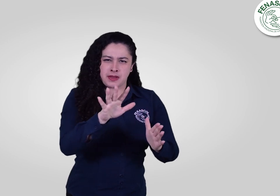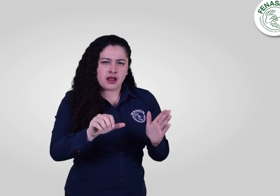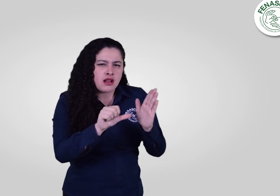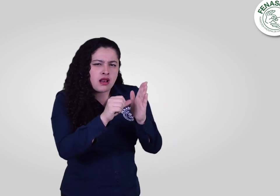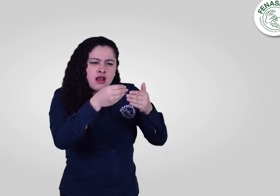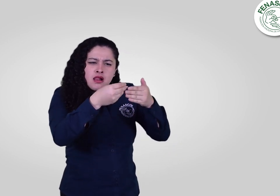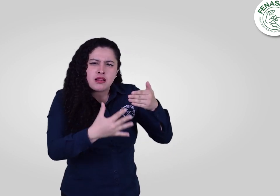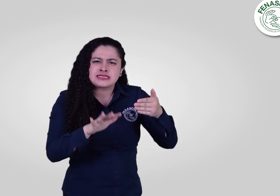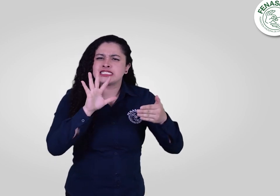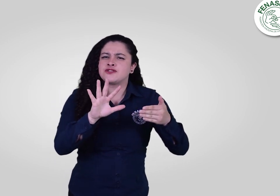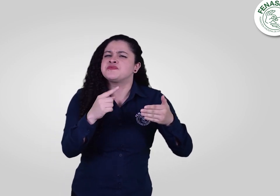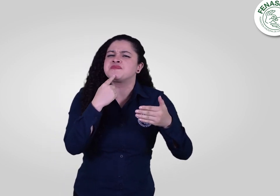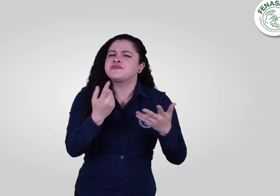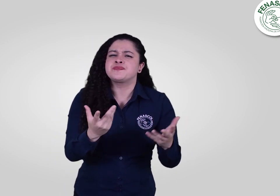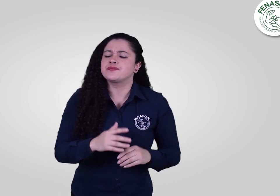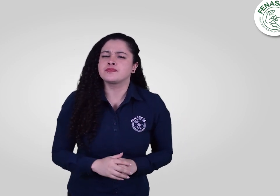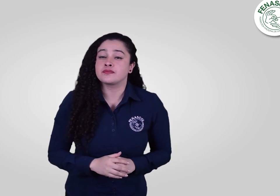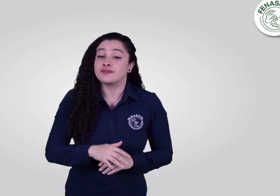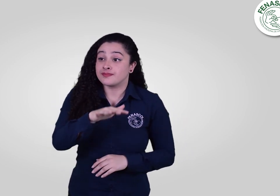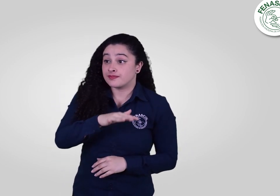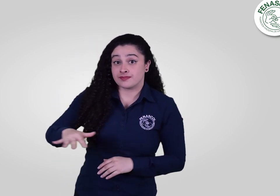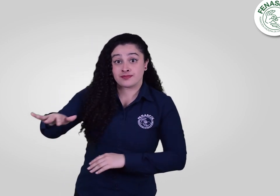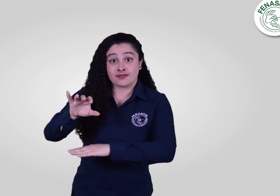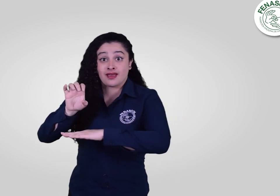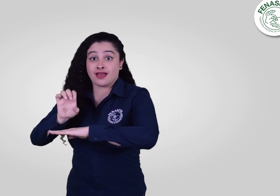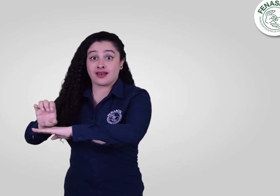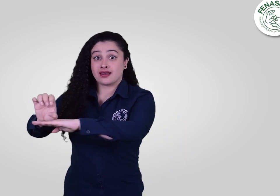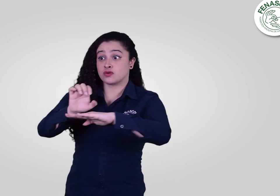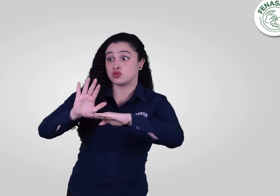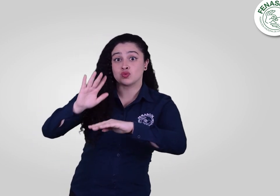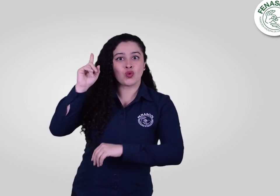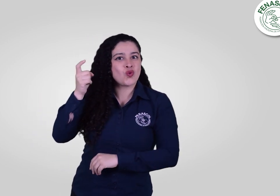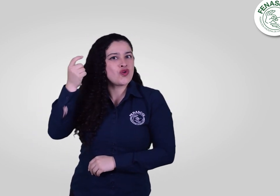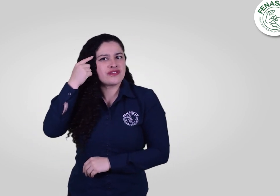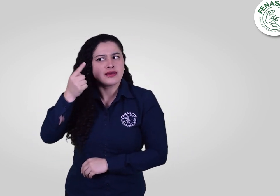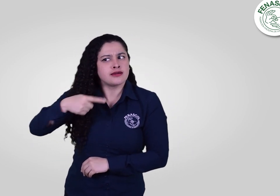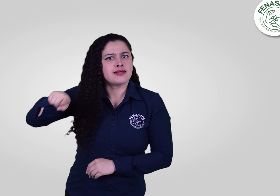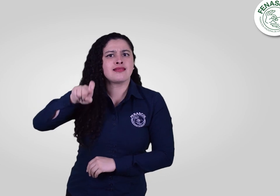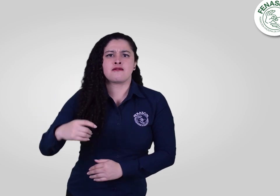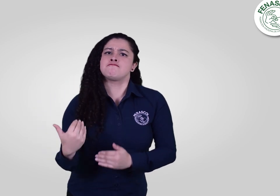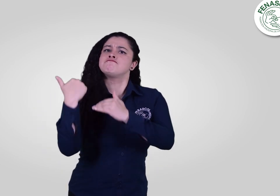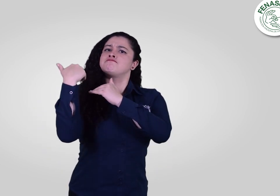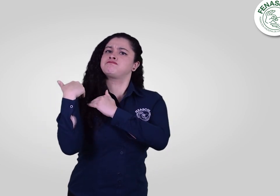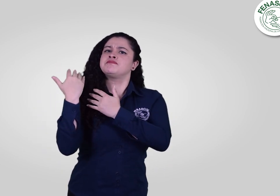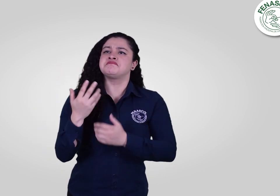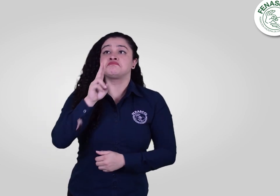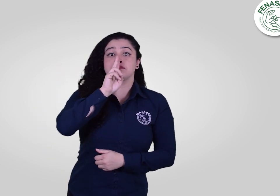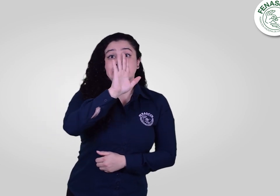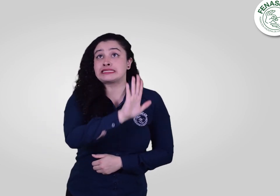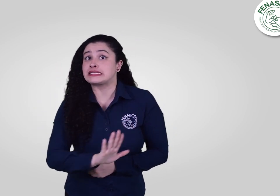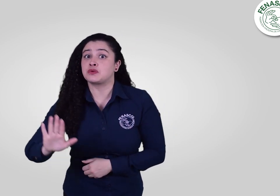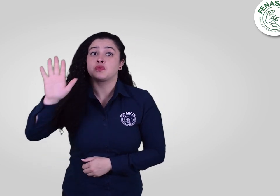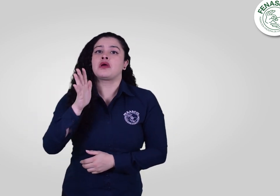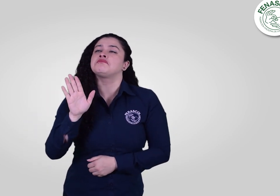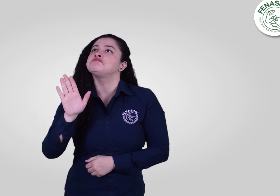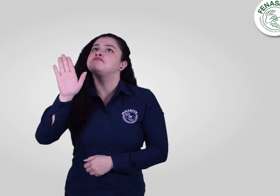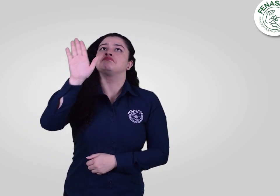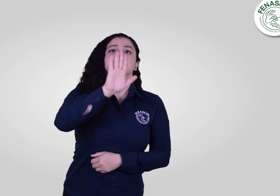inclusión que las entidades públicas del orden nacional departamental